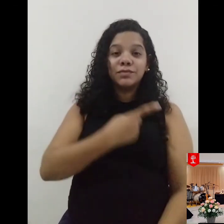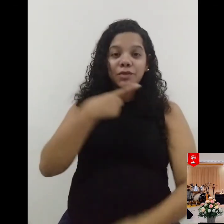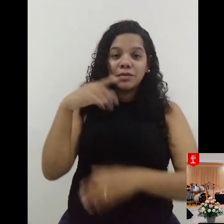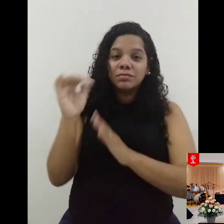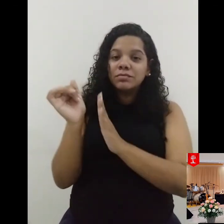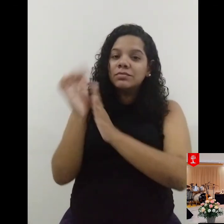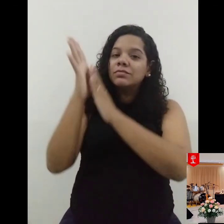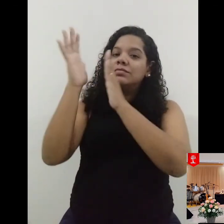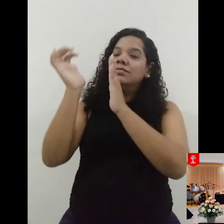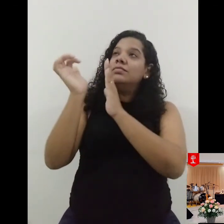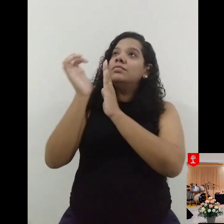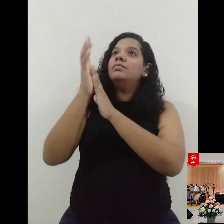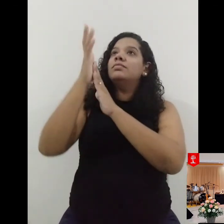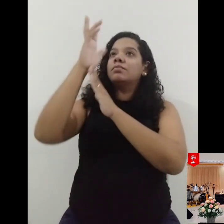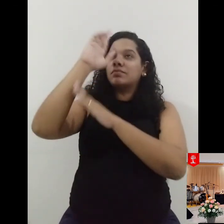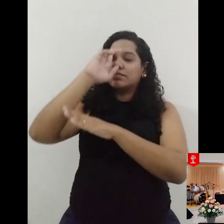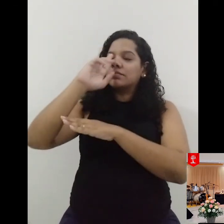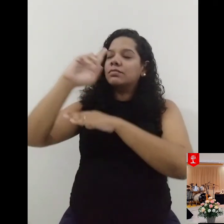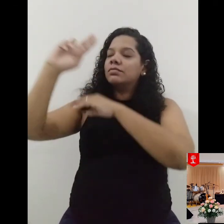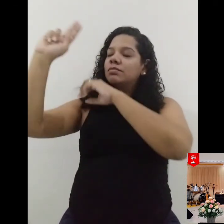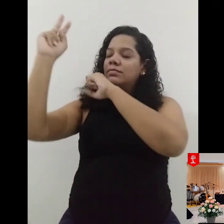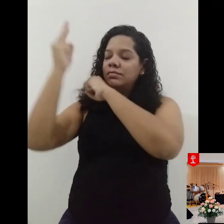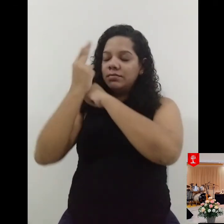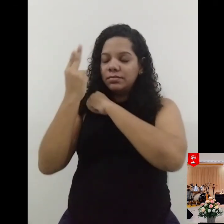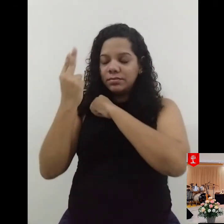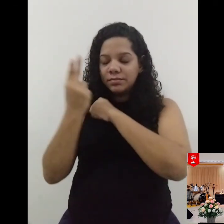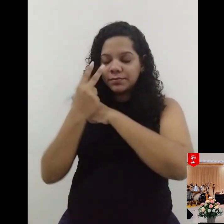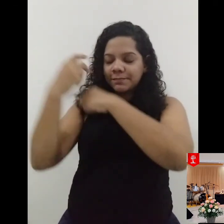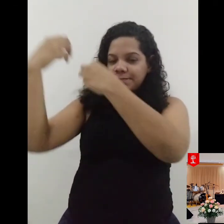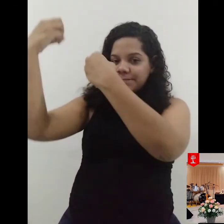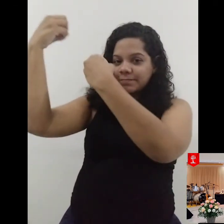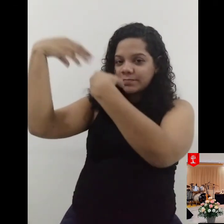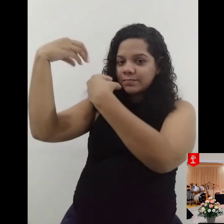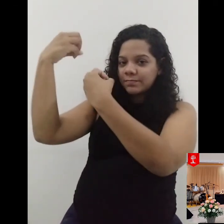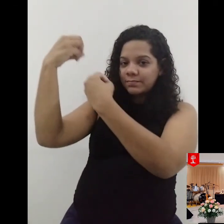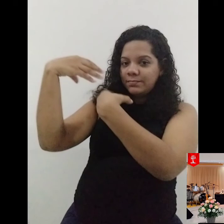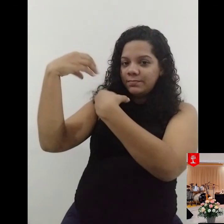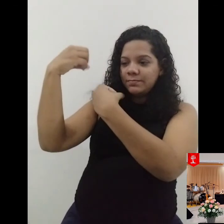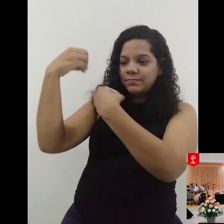comportamento, possamos humildemente na Tua presença